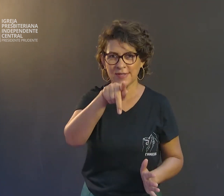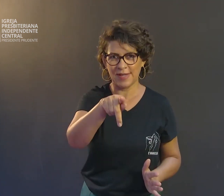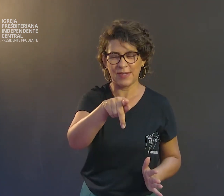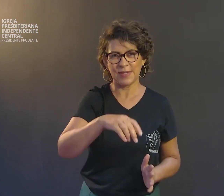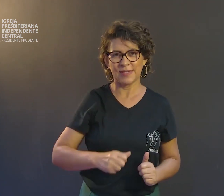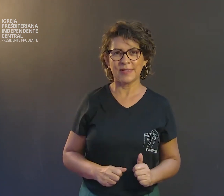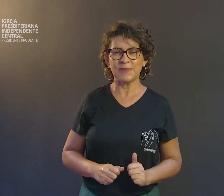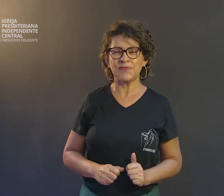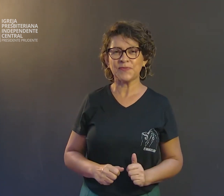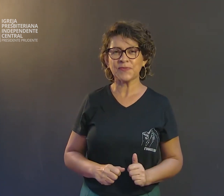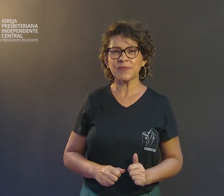Nele, Jesus,